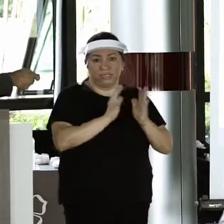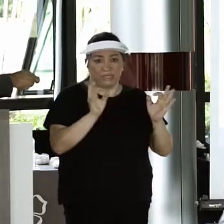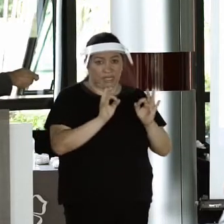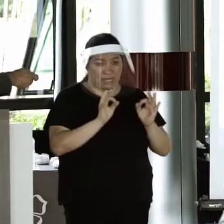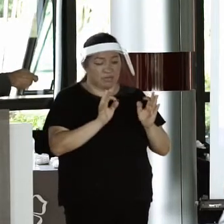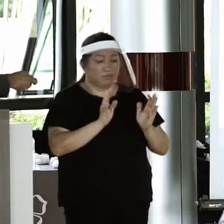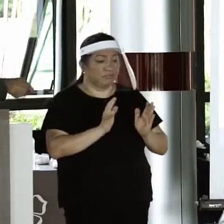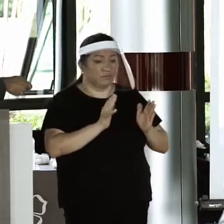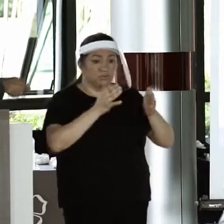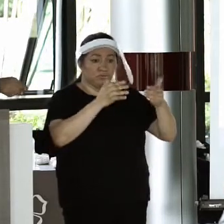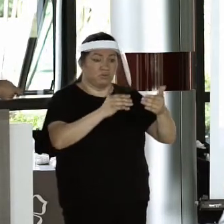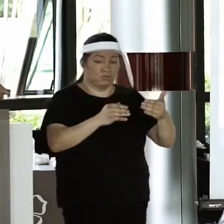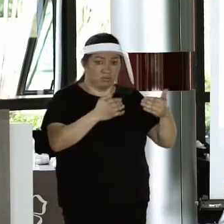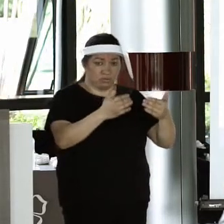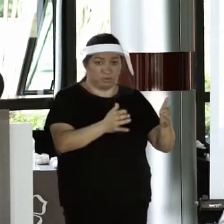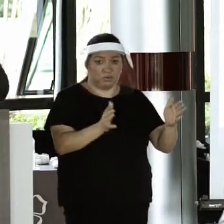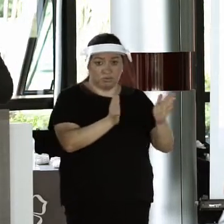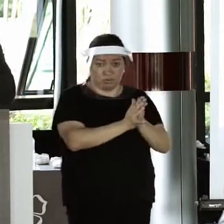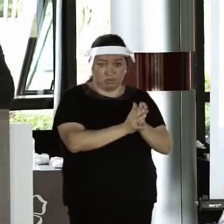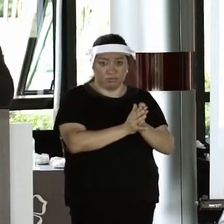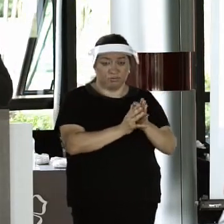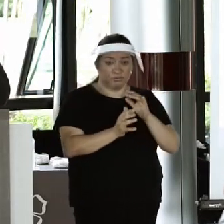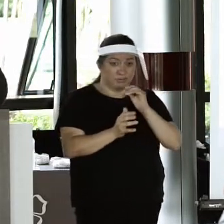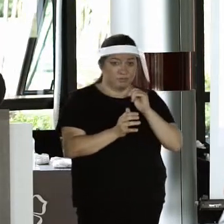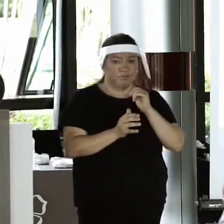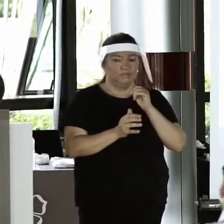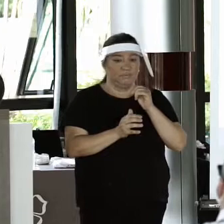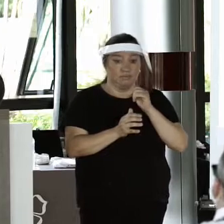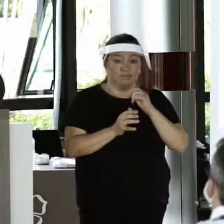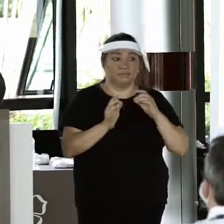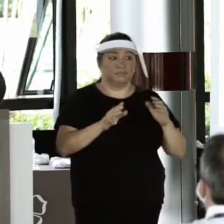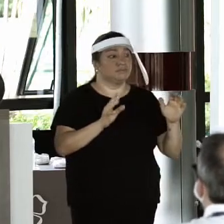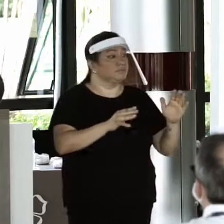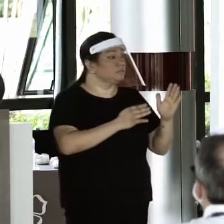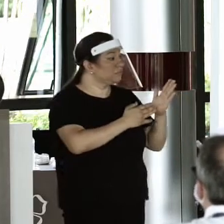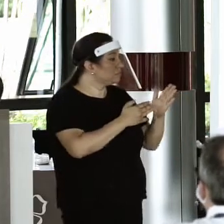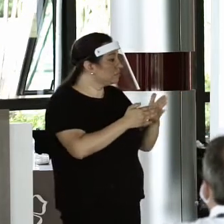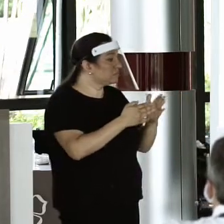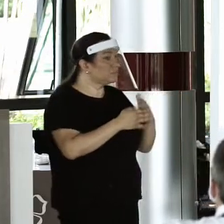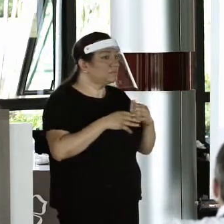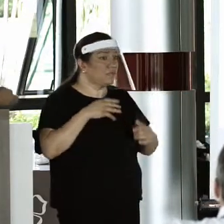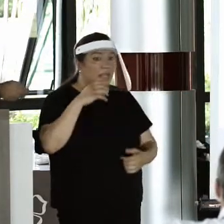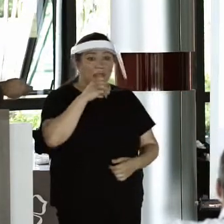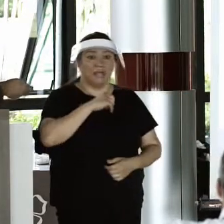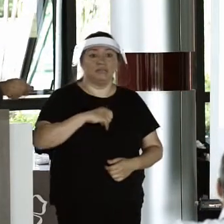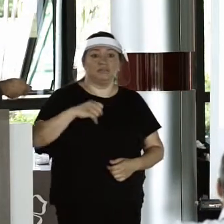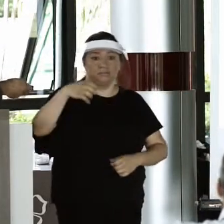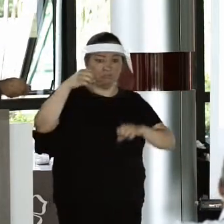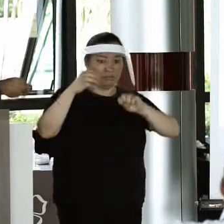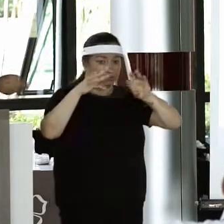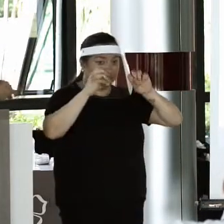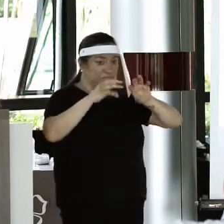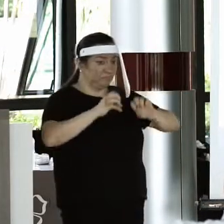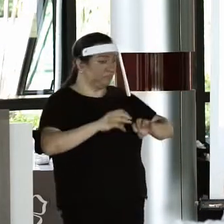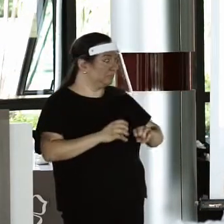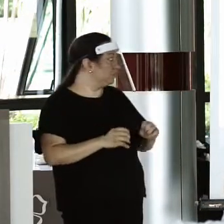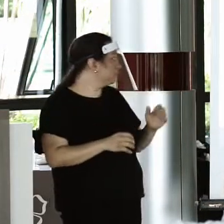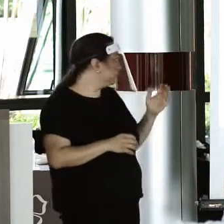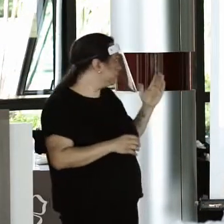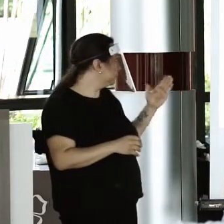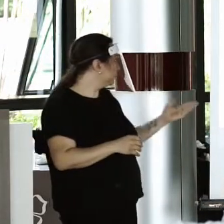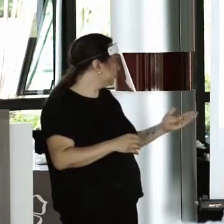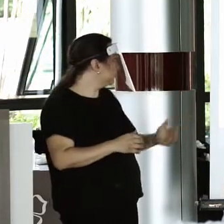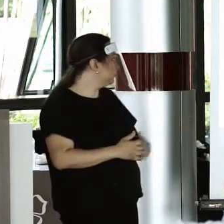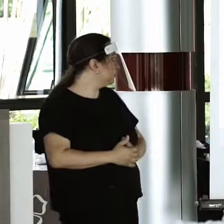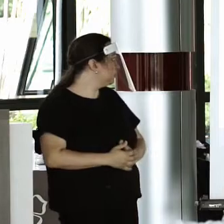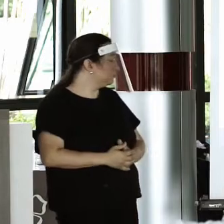está colado. Essas plaquinhas, elas foram submetidas ao aquecimento de lâmpadas. Tá? Aqui, ó, as lâmpadas de 750